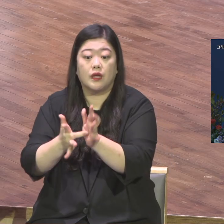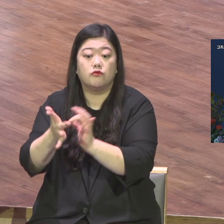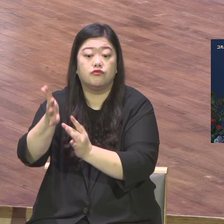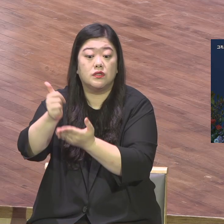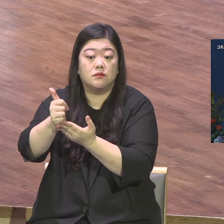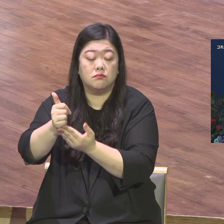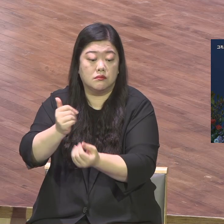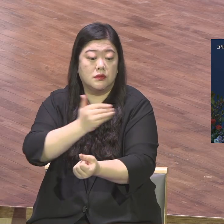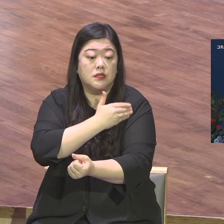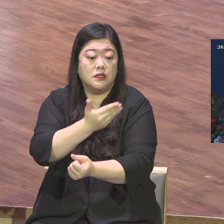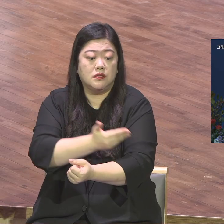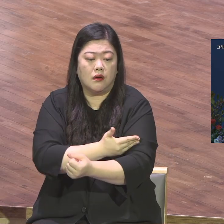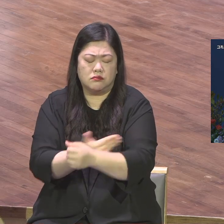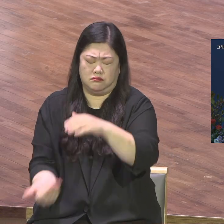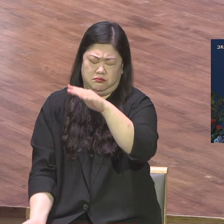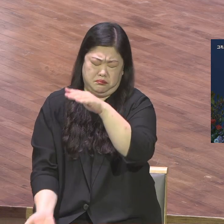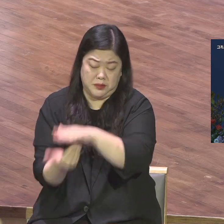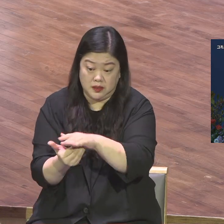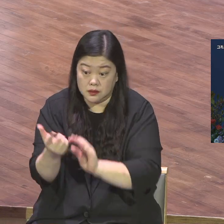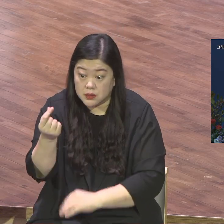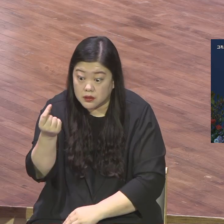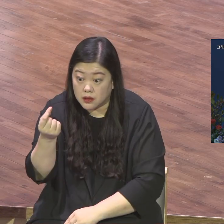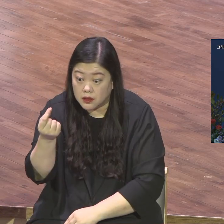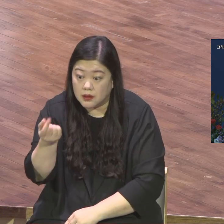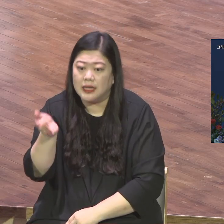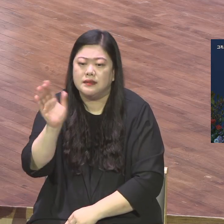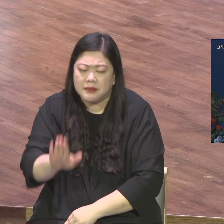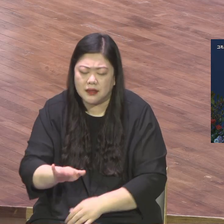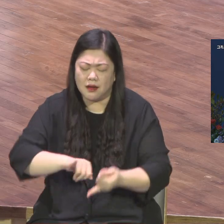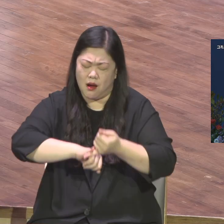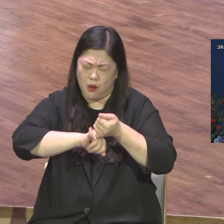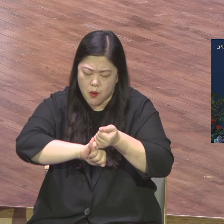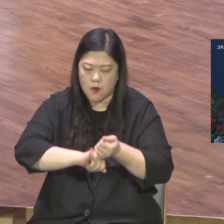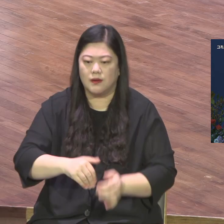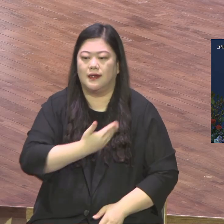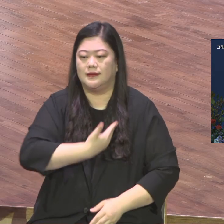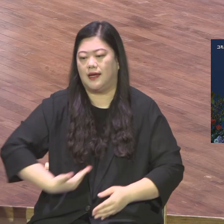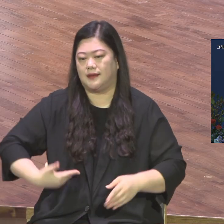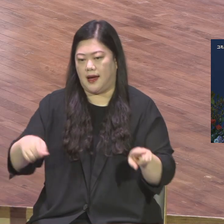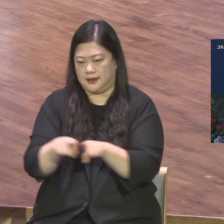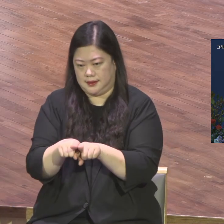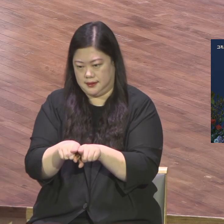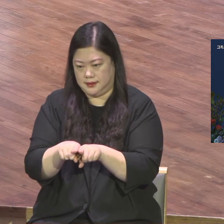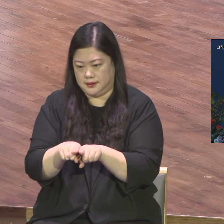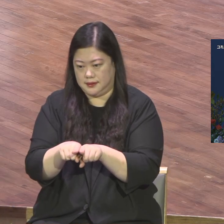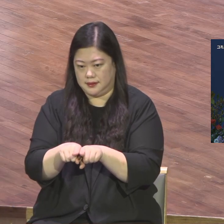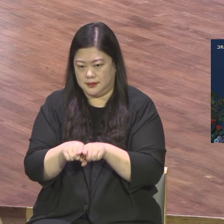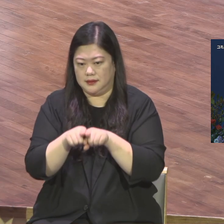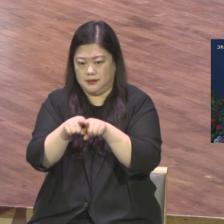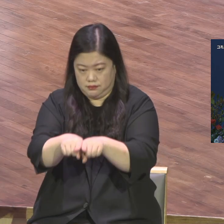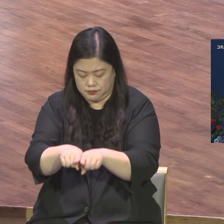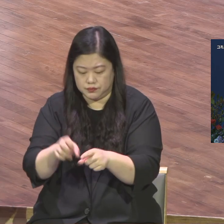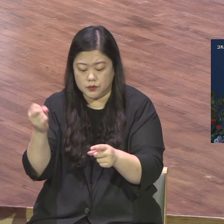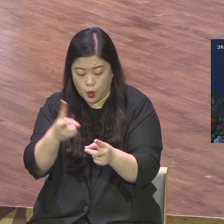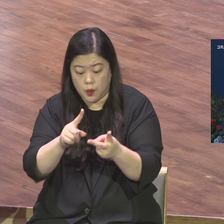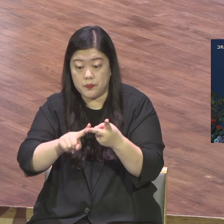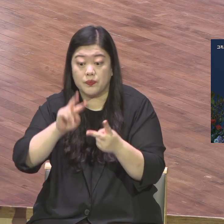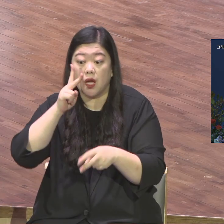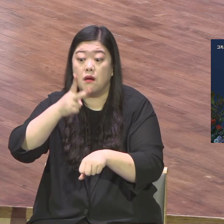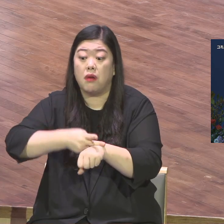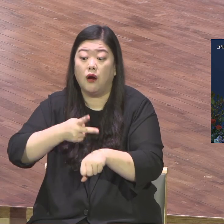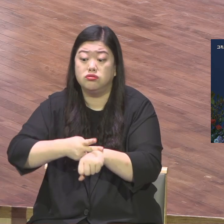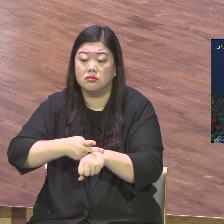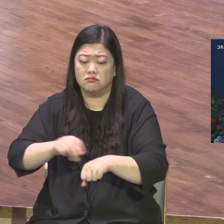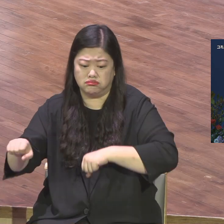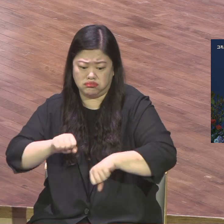최소한도 그래도 100명 정도 늘 같이 늘 그렇게 보내고 오고 끊임없이, 바울도 그랬습니다. 성경에